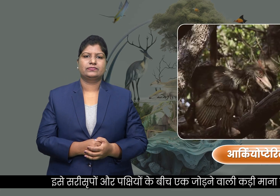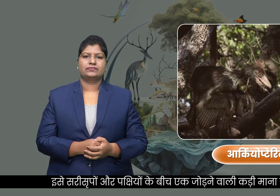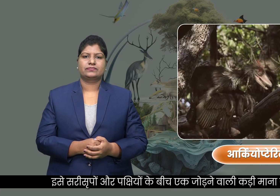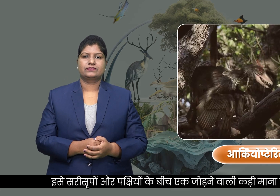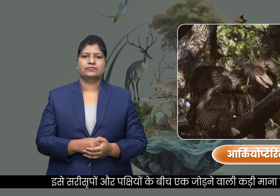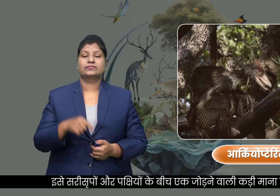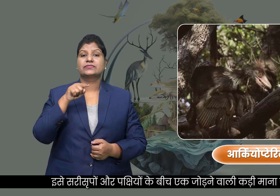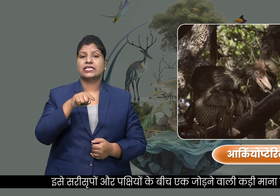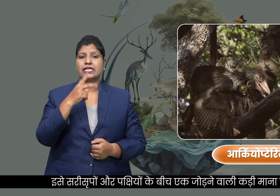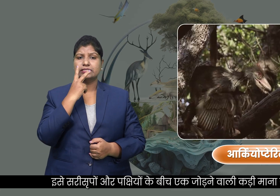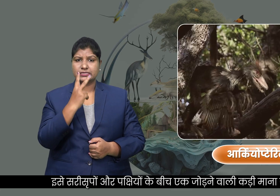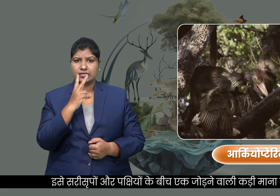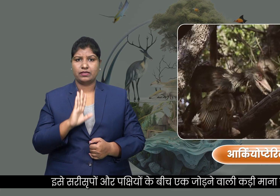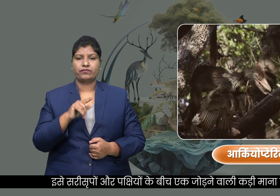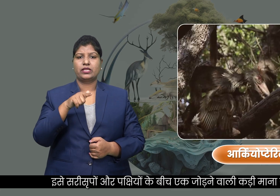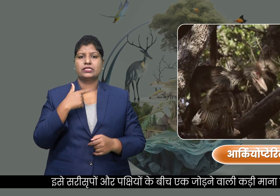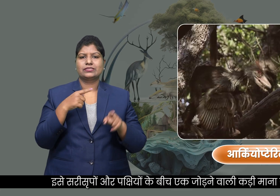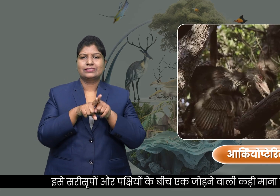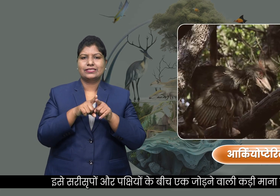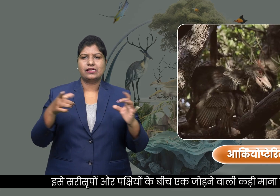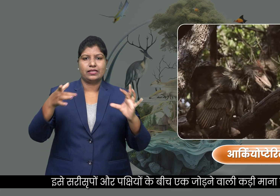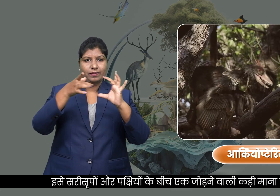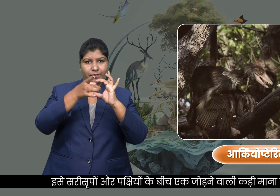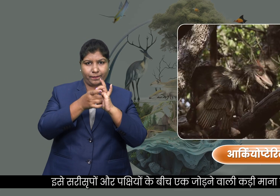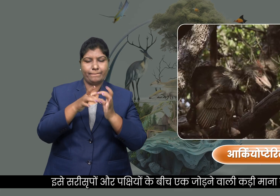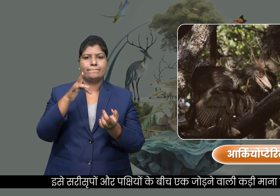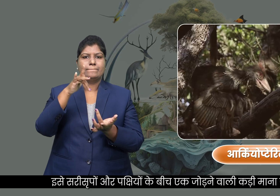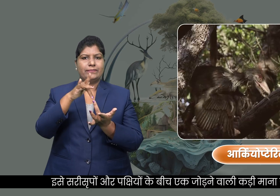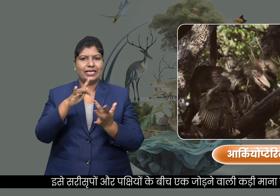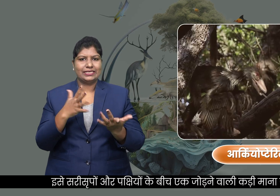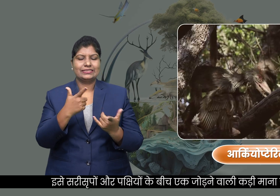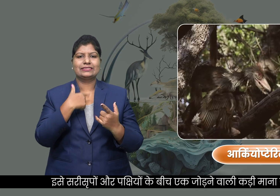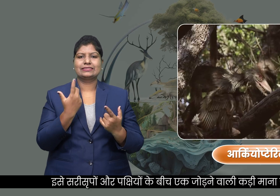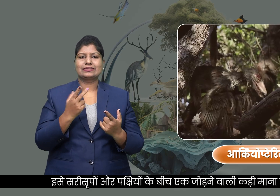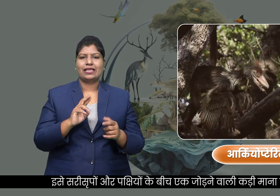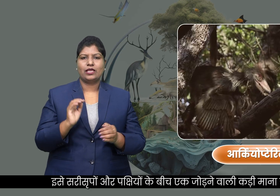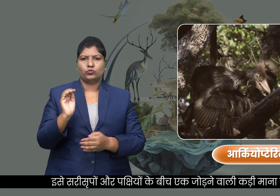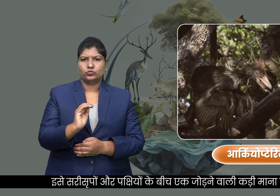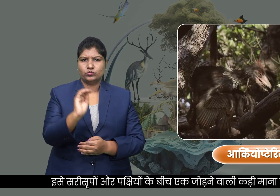इसे सरीसृपों और पक्षियों के बीच एक जोड़ने वाली कड़ी माना जाता है।